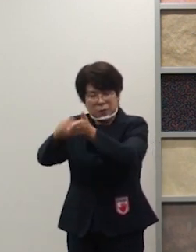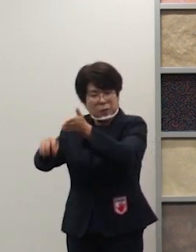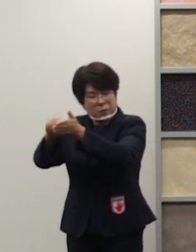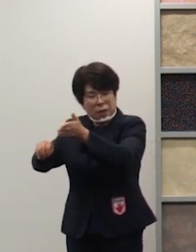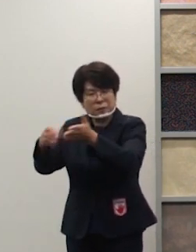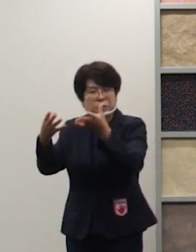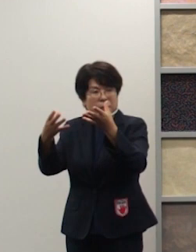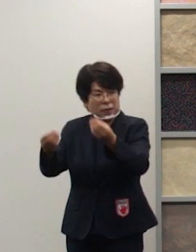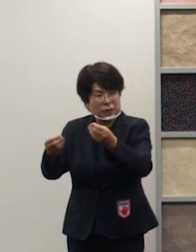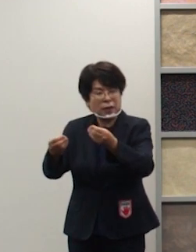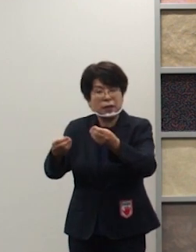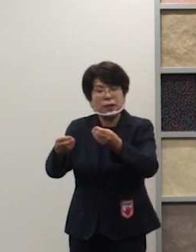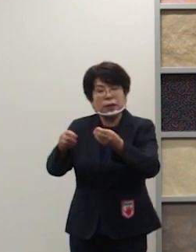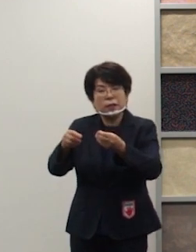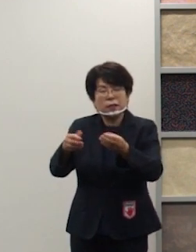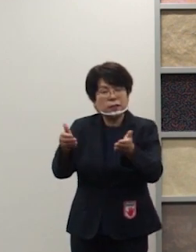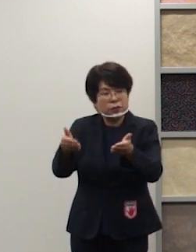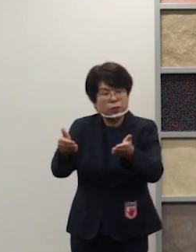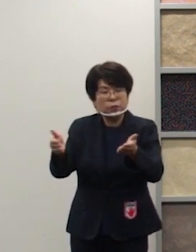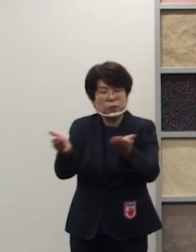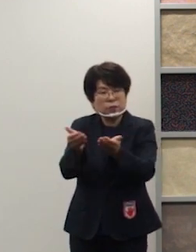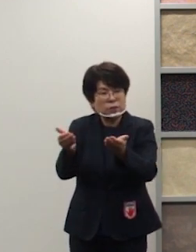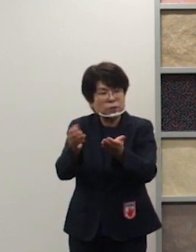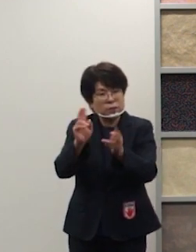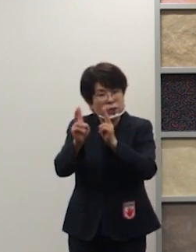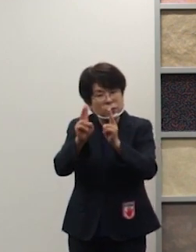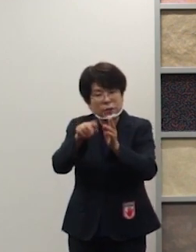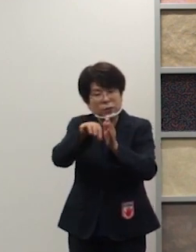ってどんなふうに聞いてしているのか。